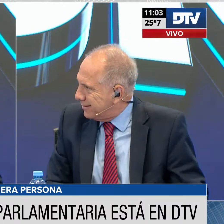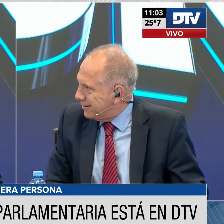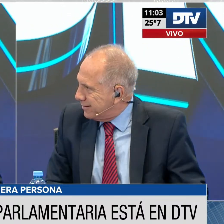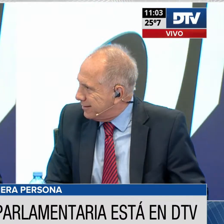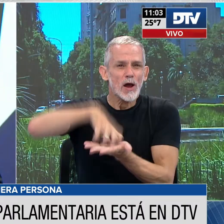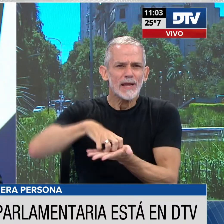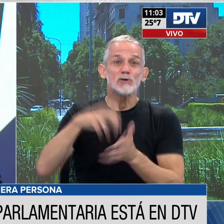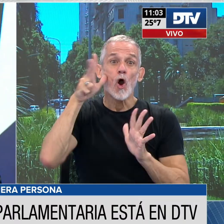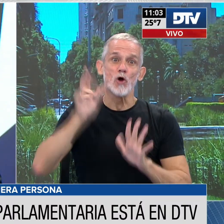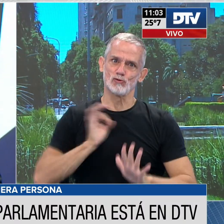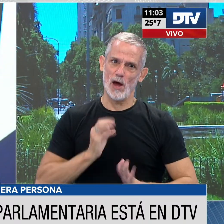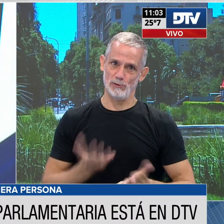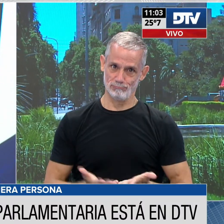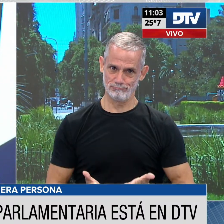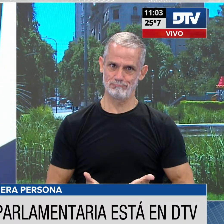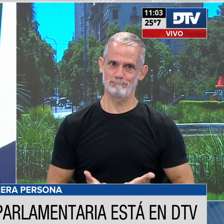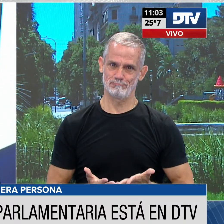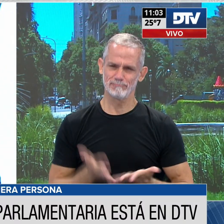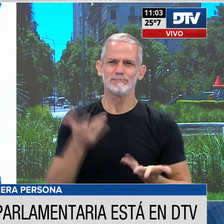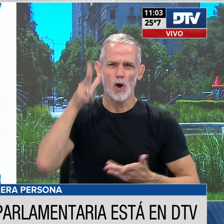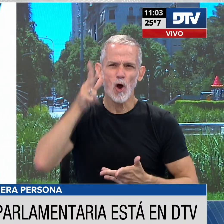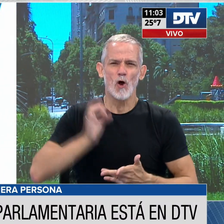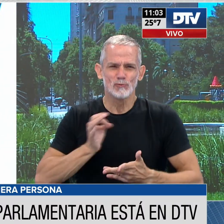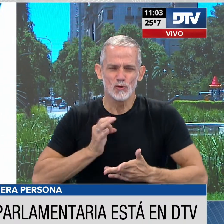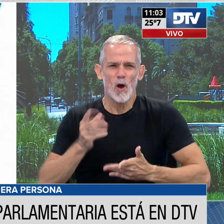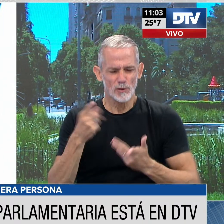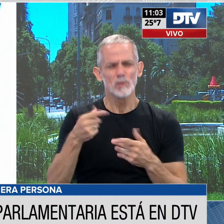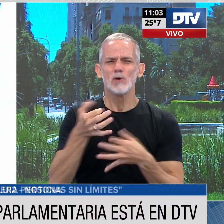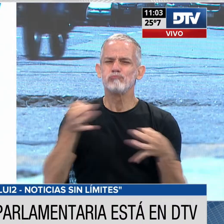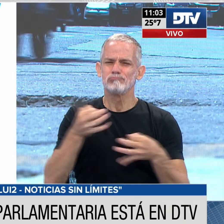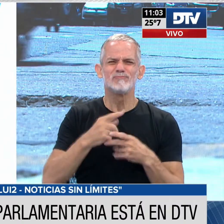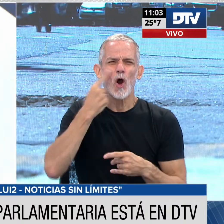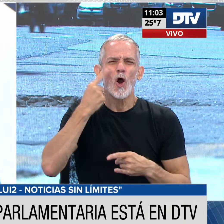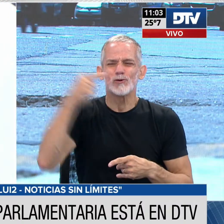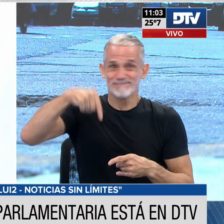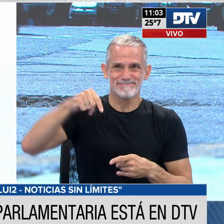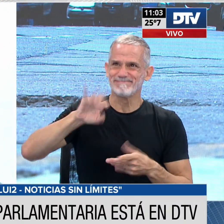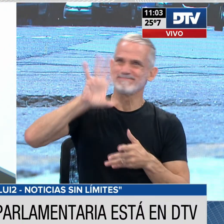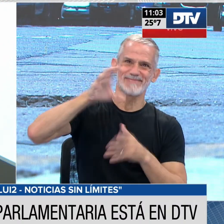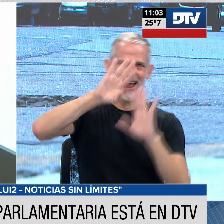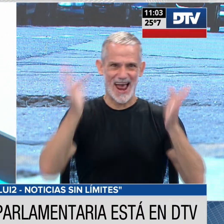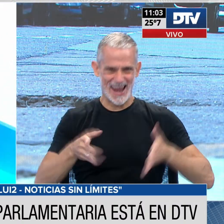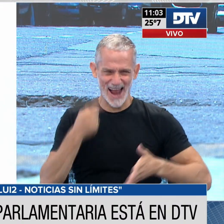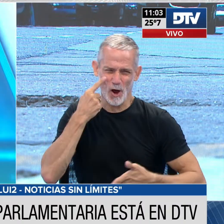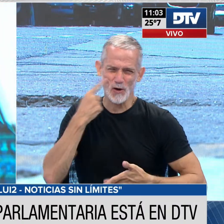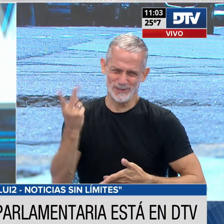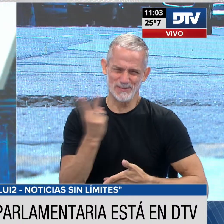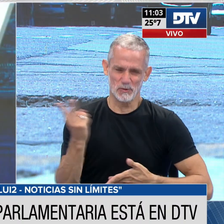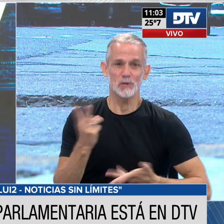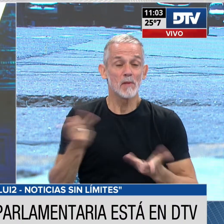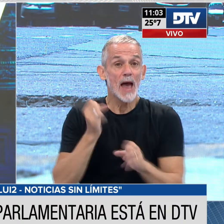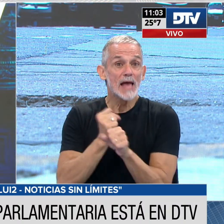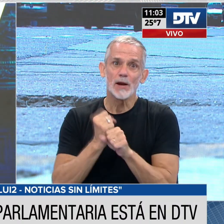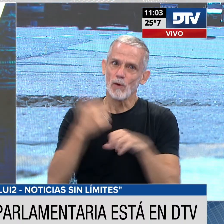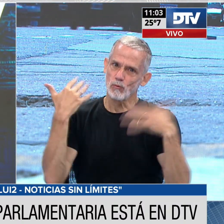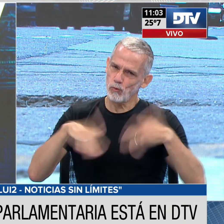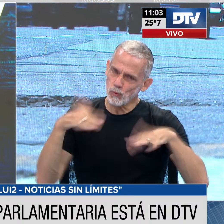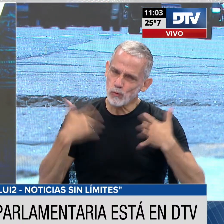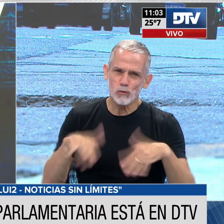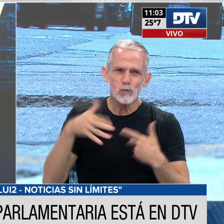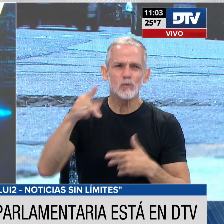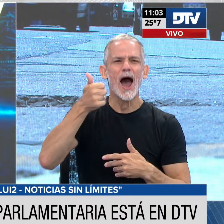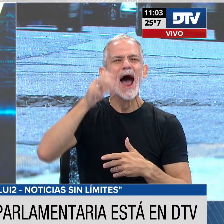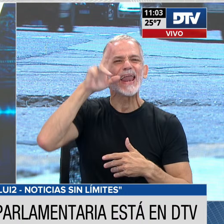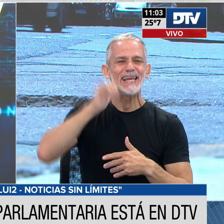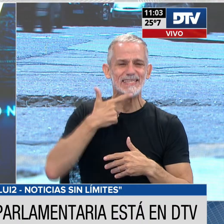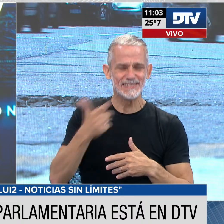Congreso estoy hace 8 años. Ah, 8. Sí, ya son 8 años y efectivamente nos conocimos aquí en el canal. Efectivamente. Exactamente. Trabajando mucho, Aleris. Y